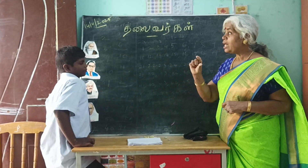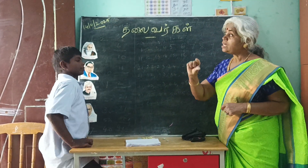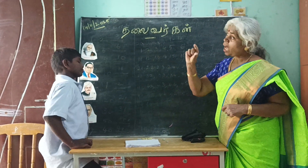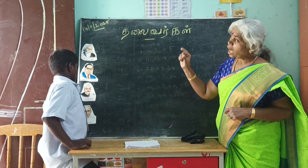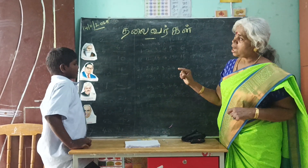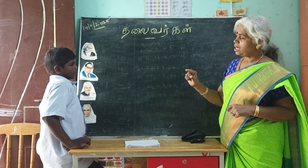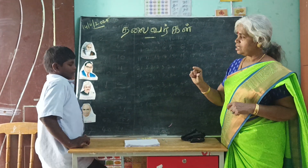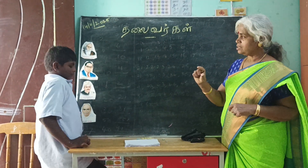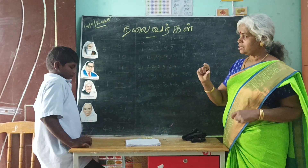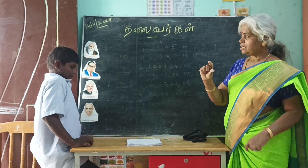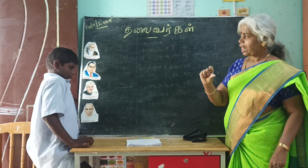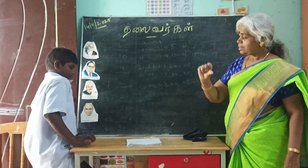தா தா